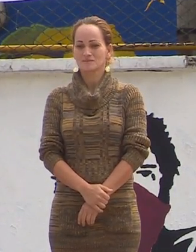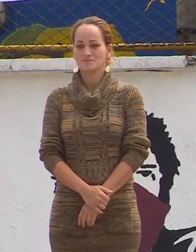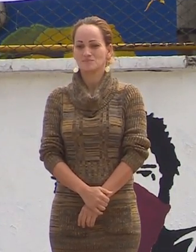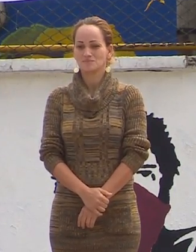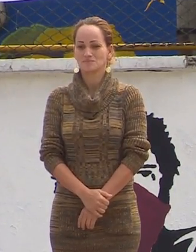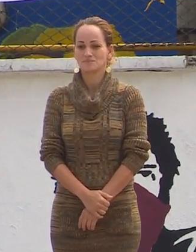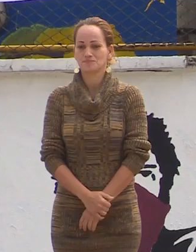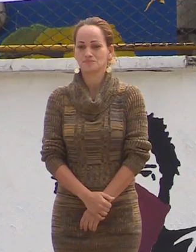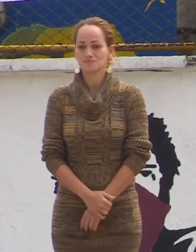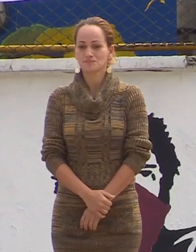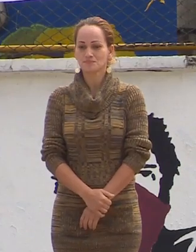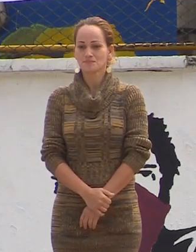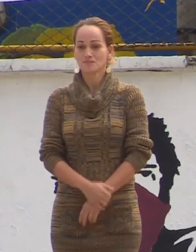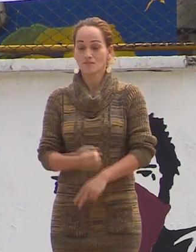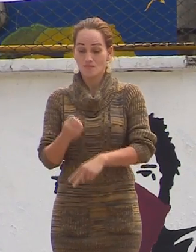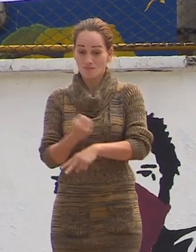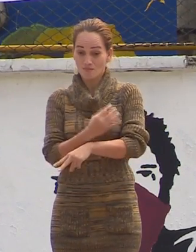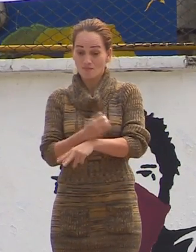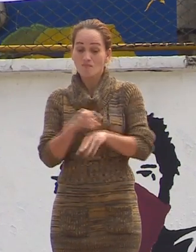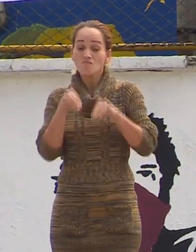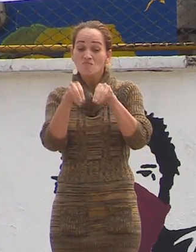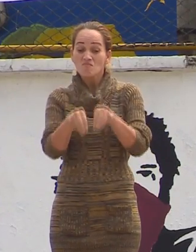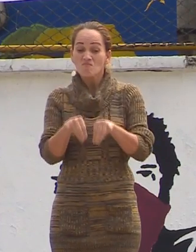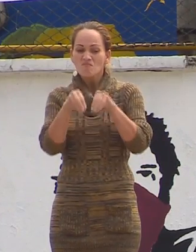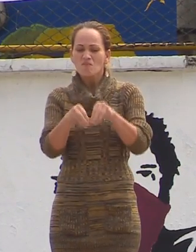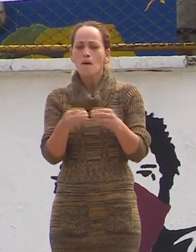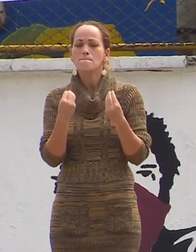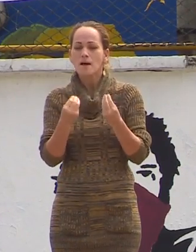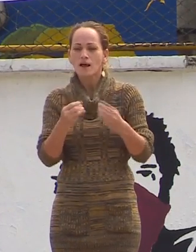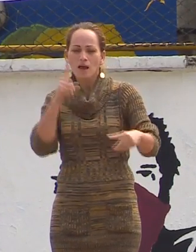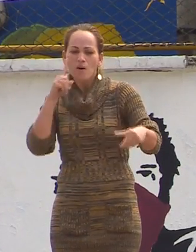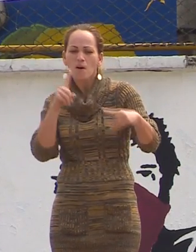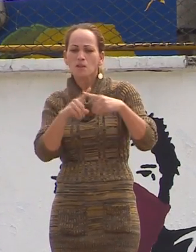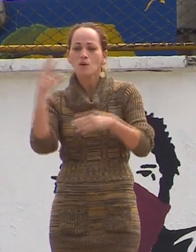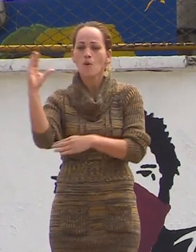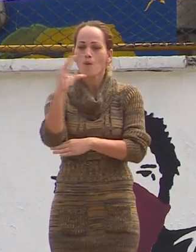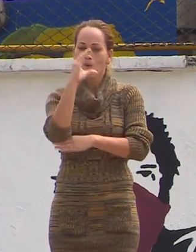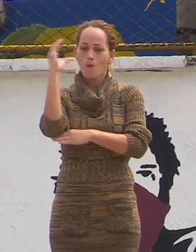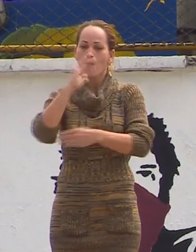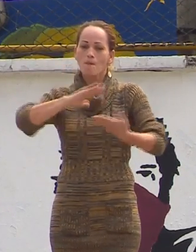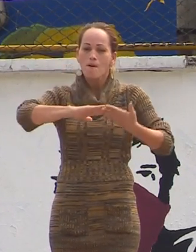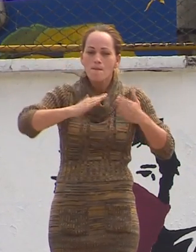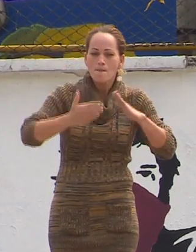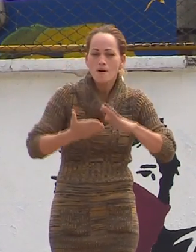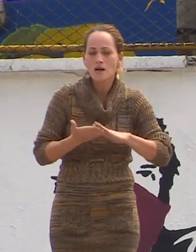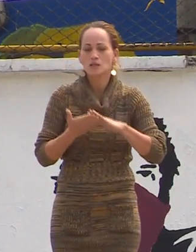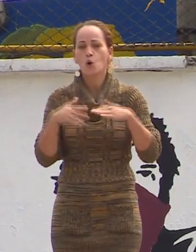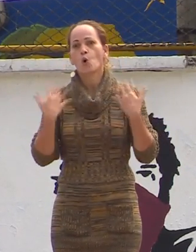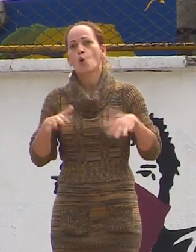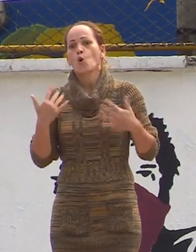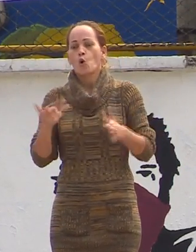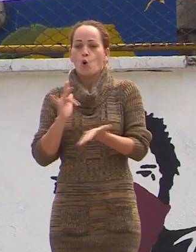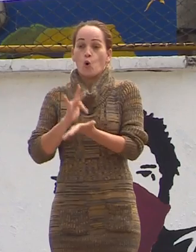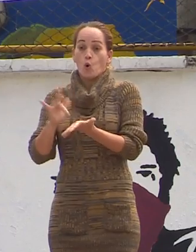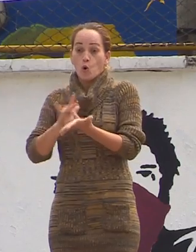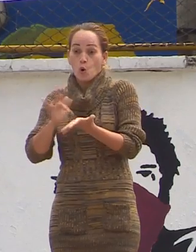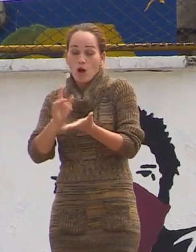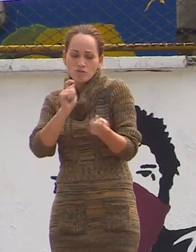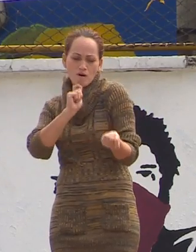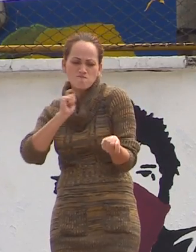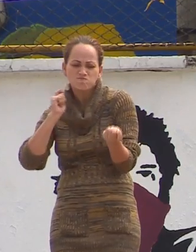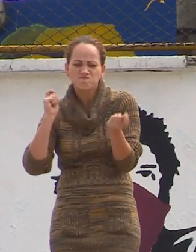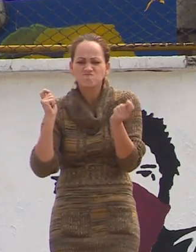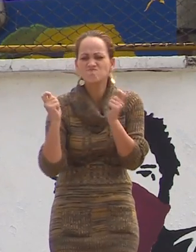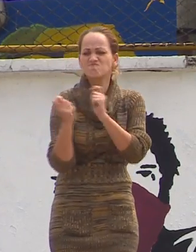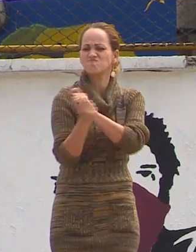Formar maestros para una Colombia en paz nos traza hoy la urgencia de un cambio